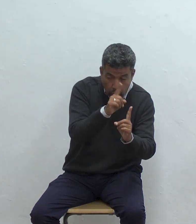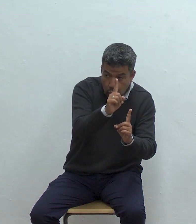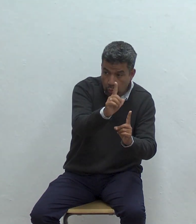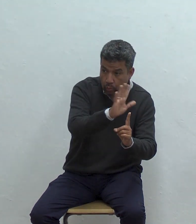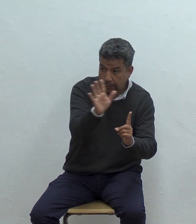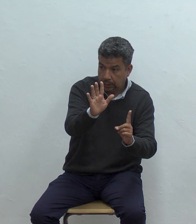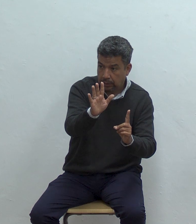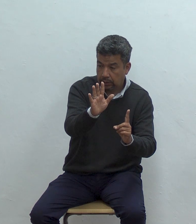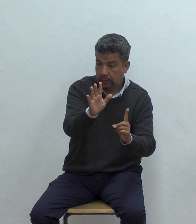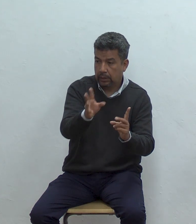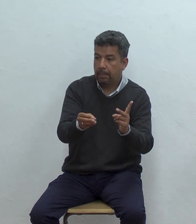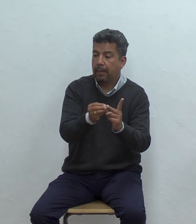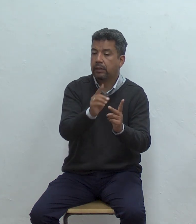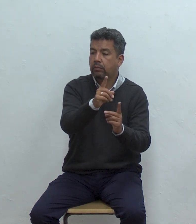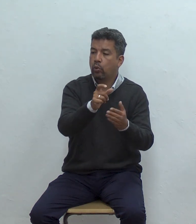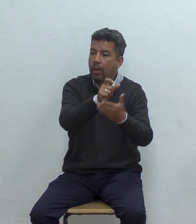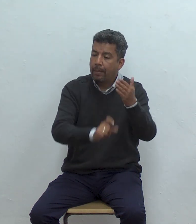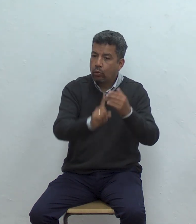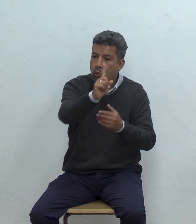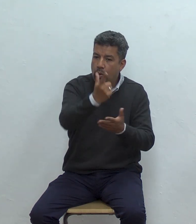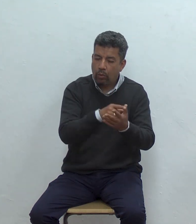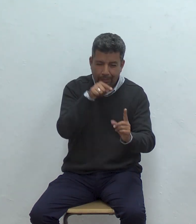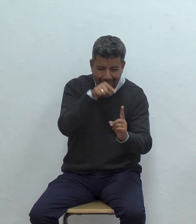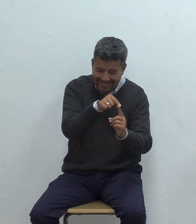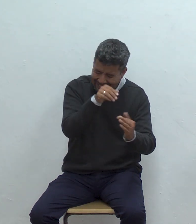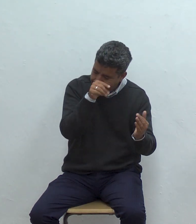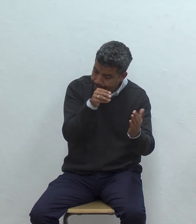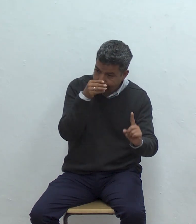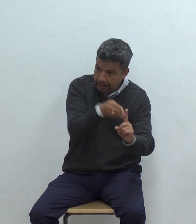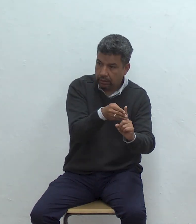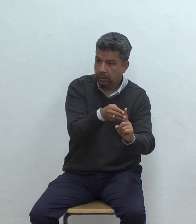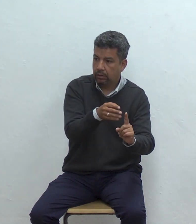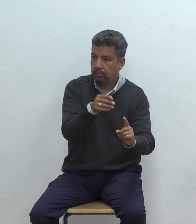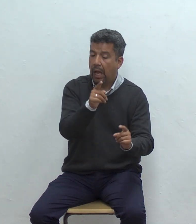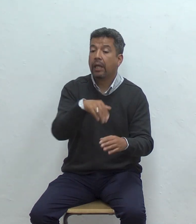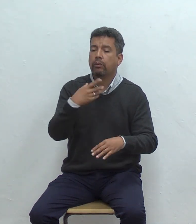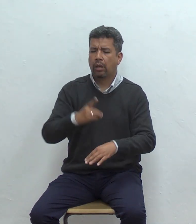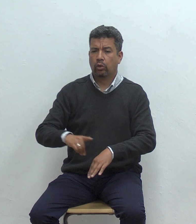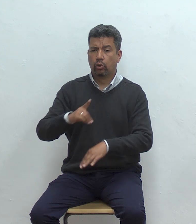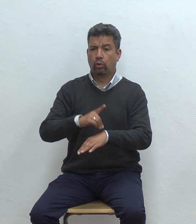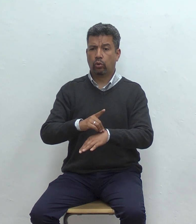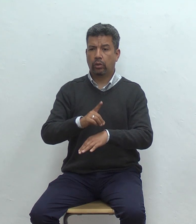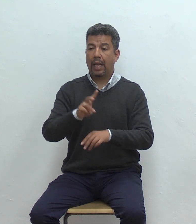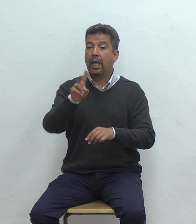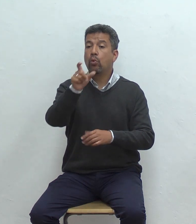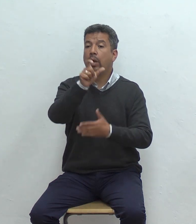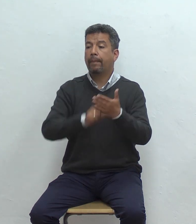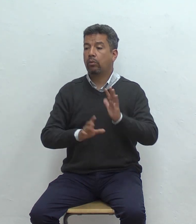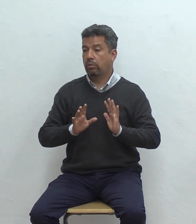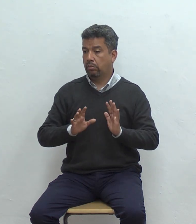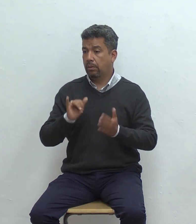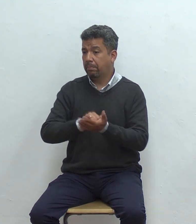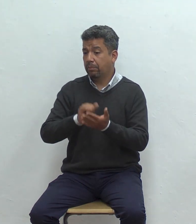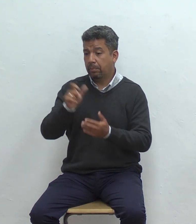filósofo, fuera de eso, y a un capítulo del libro de ese filósofo. Entonces ahí sí son doctores en un capítulo, igual para